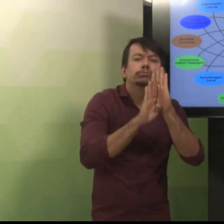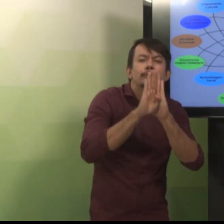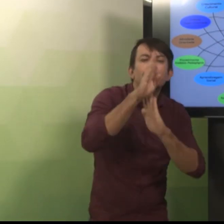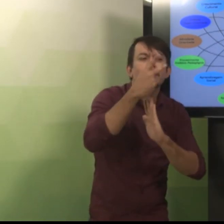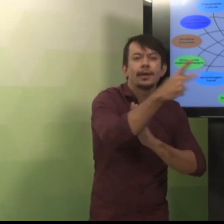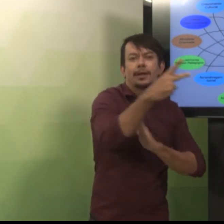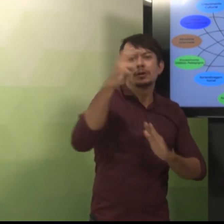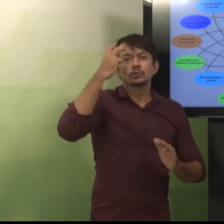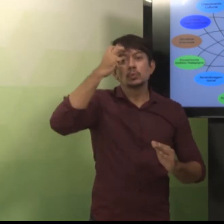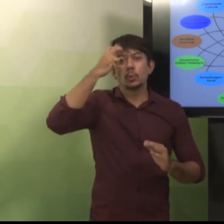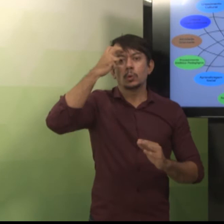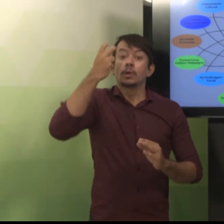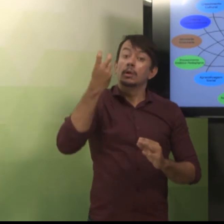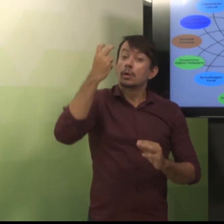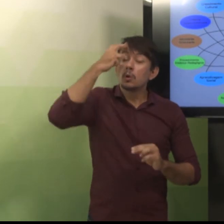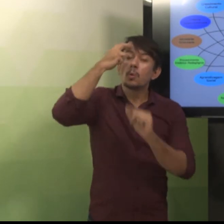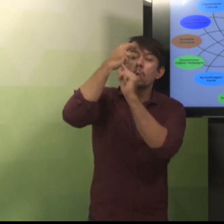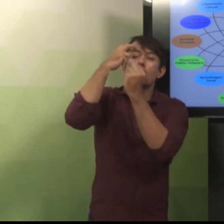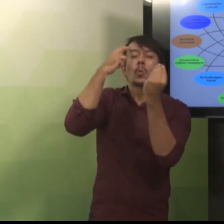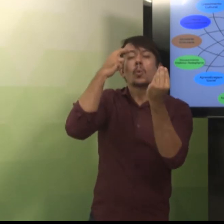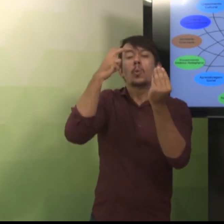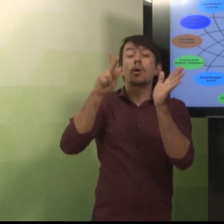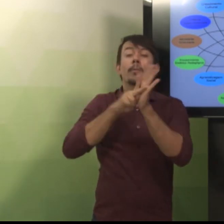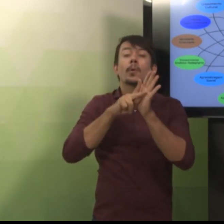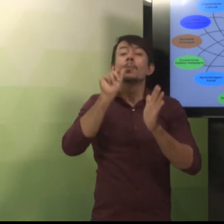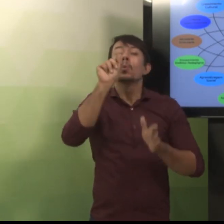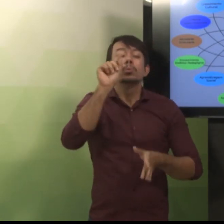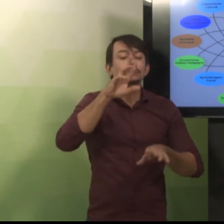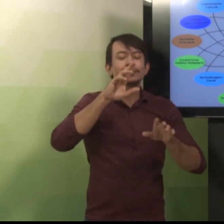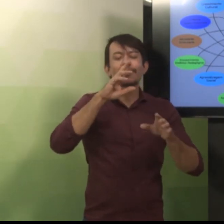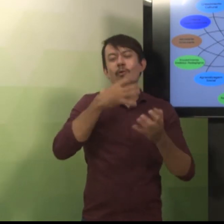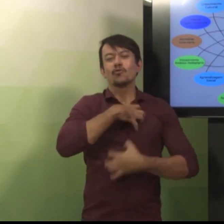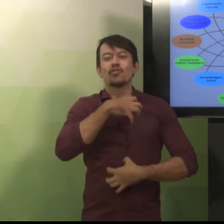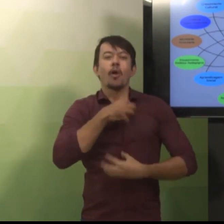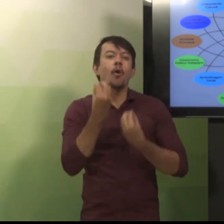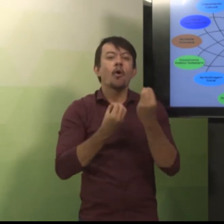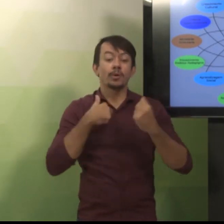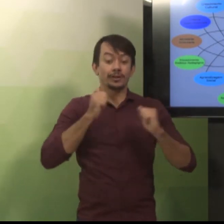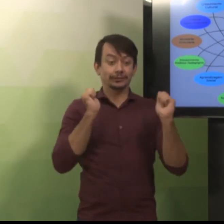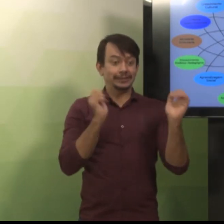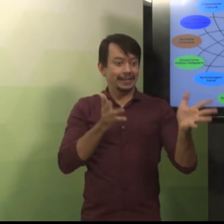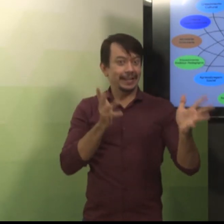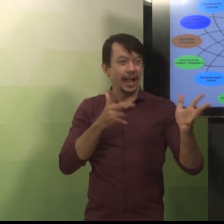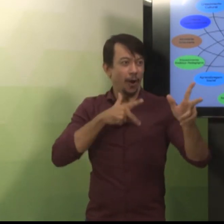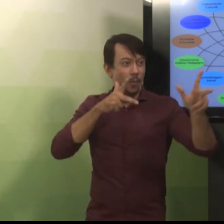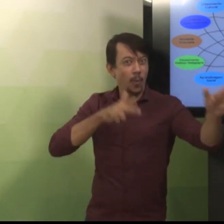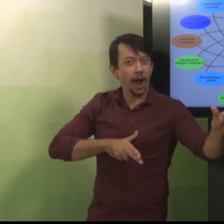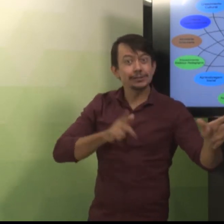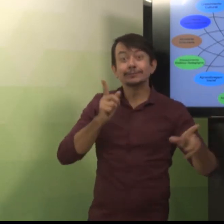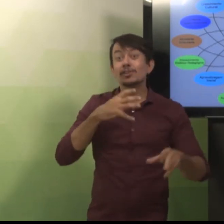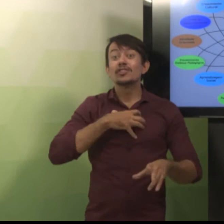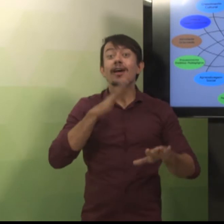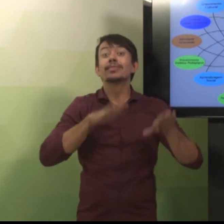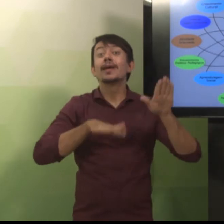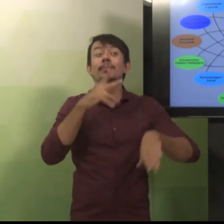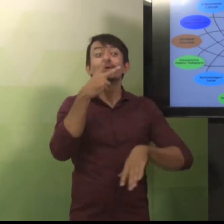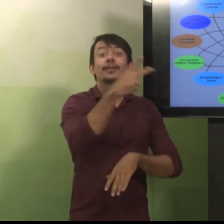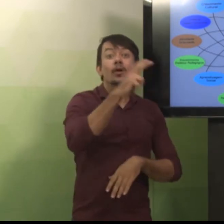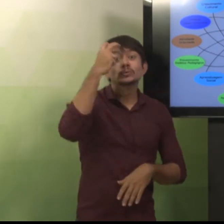ao conhecimento, como eles vão desenvolver um conhecimento inerentes à cultura? Somos